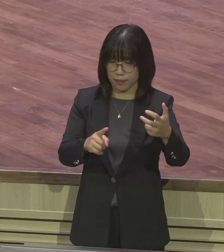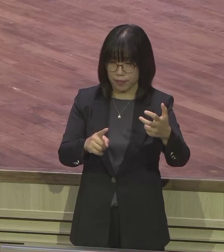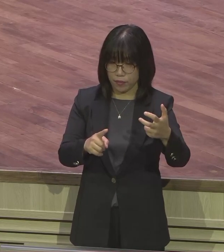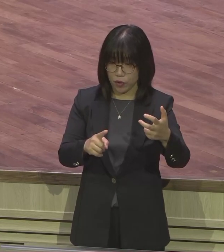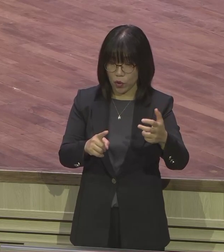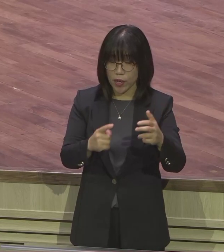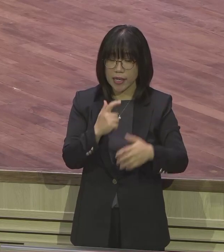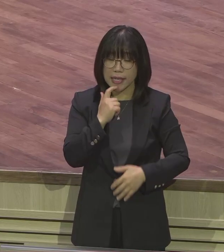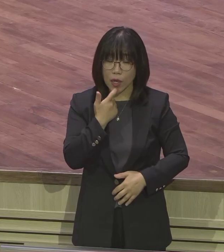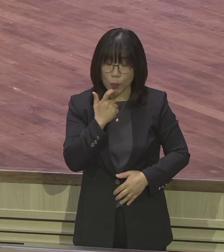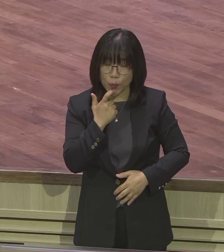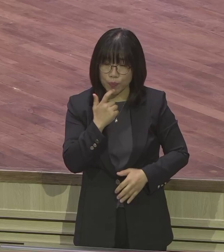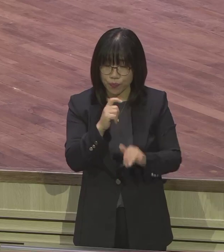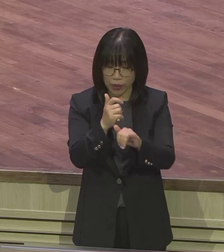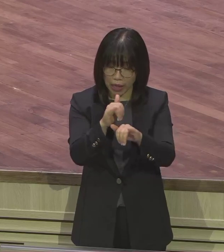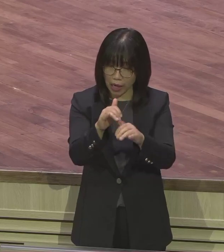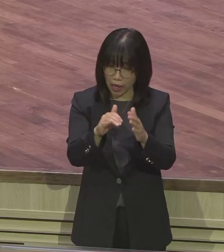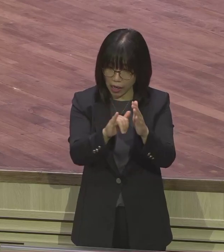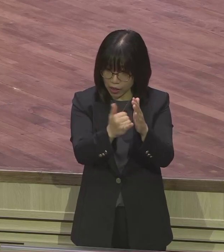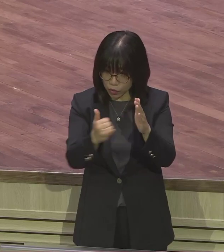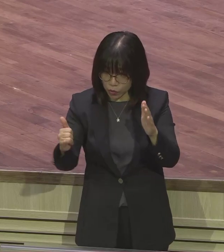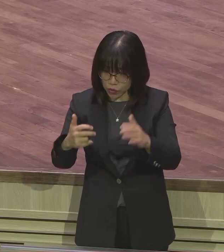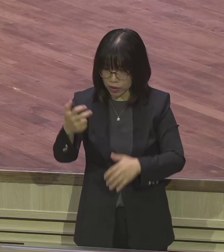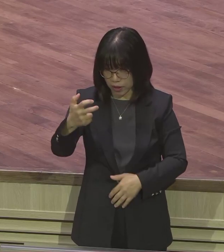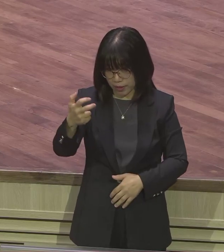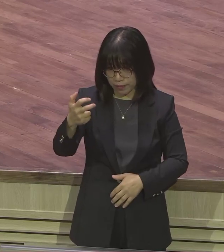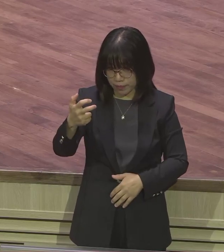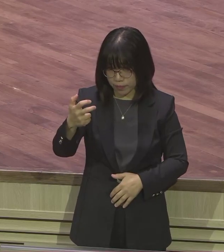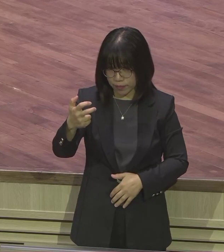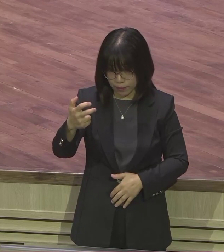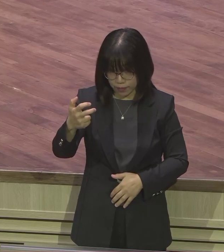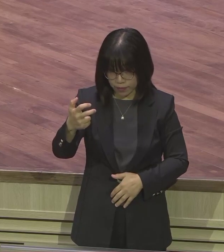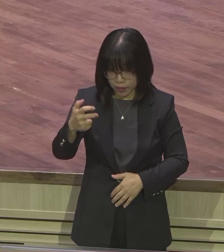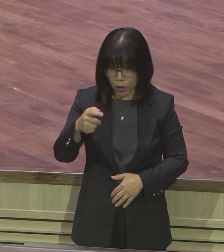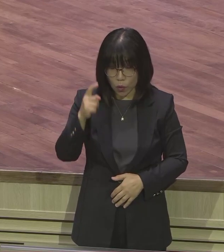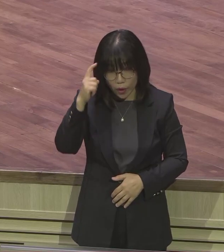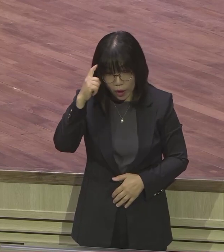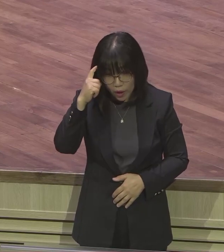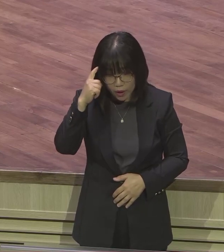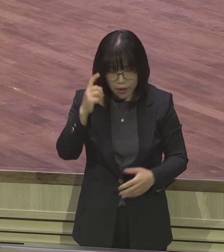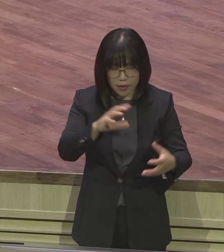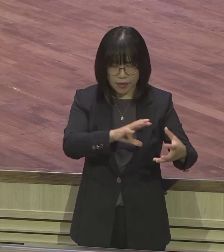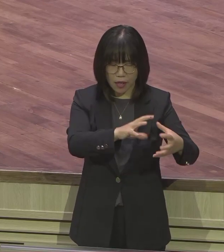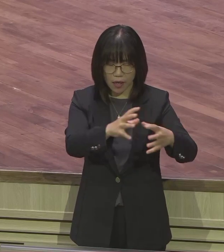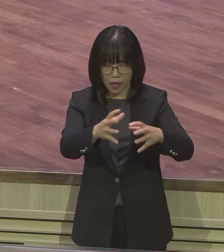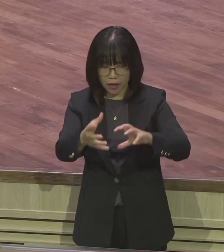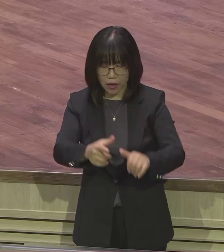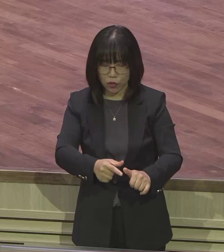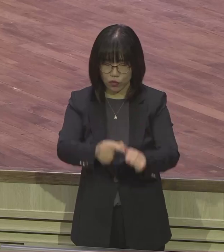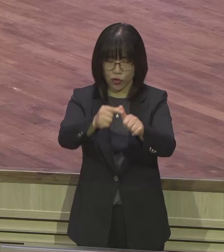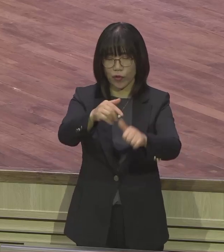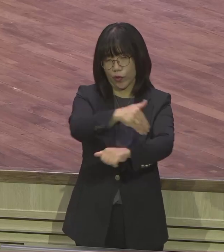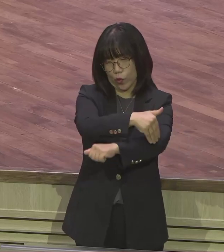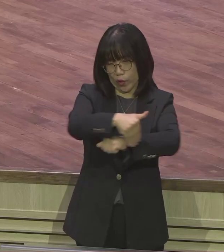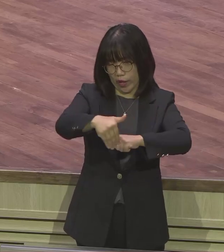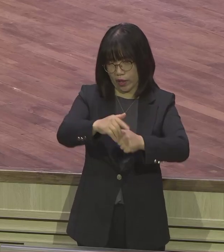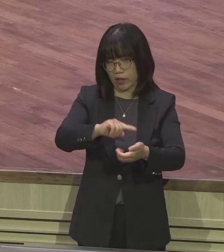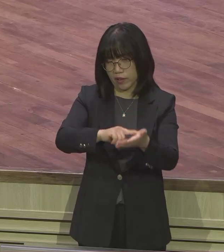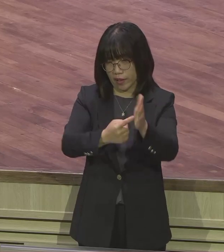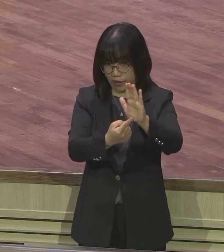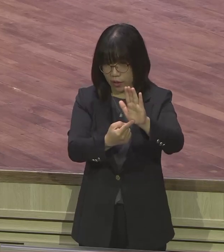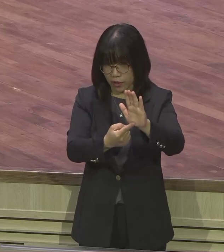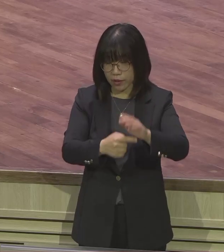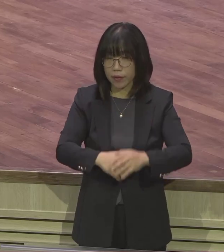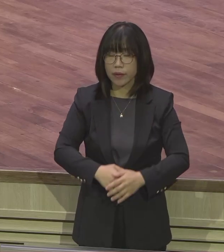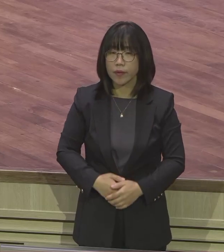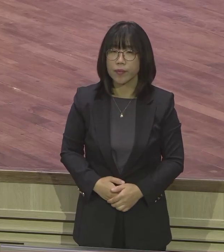가족이 지금 70이다. 하나님께서 이 가족을 통해서 온 열방을 구원하실 계획을 가지고 계신 거예요. 이거 이렇게